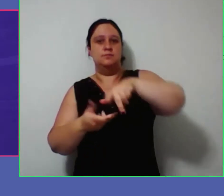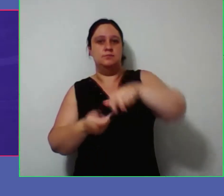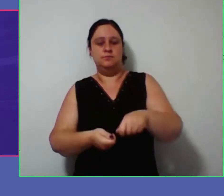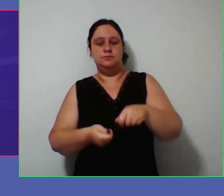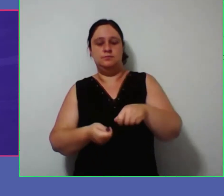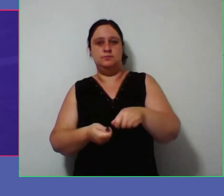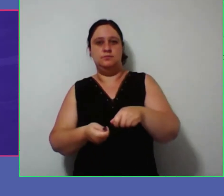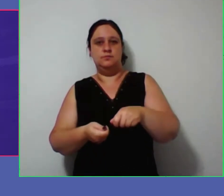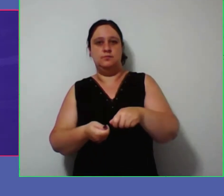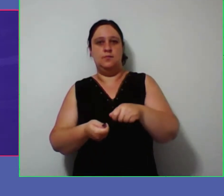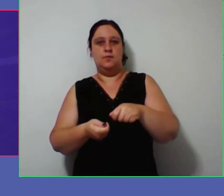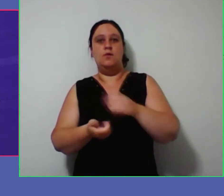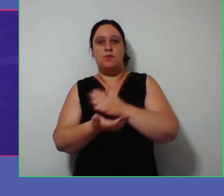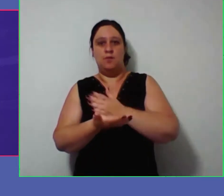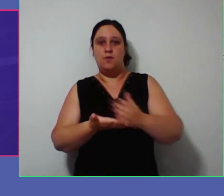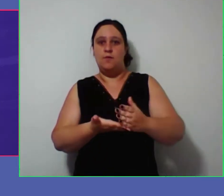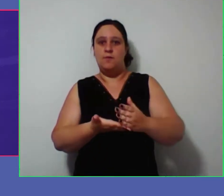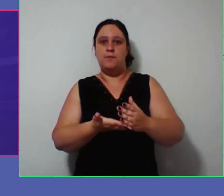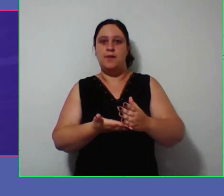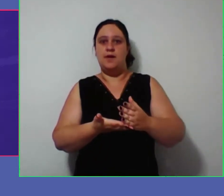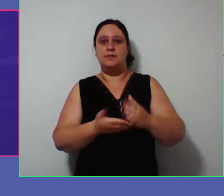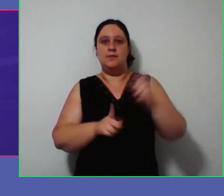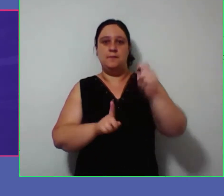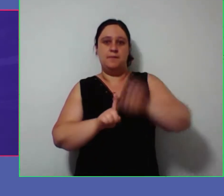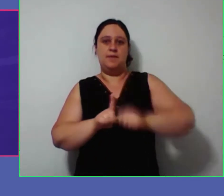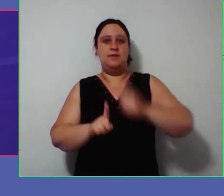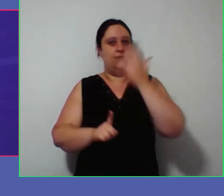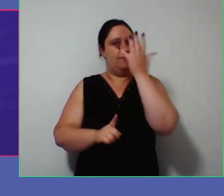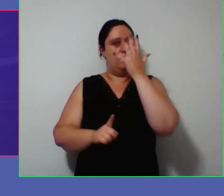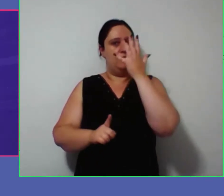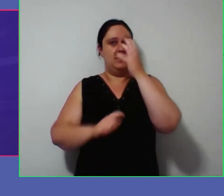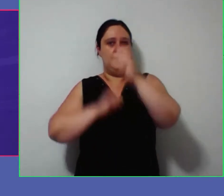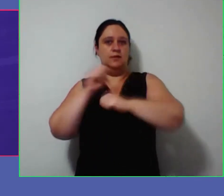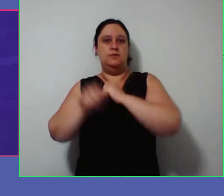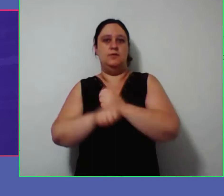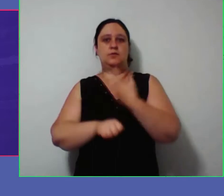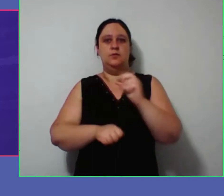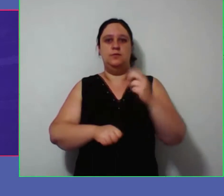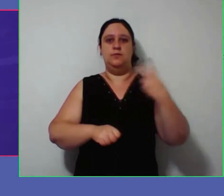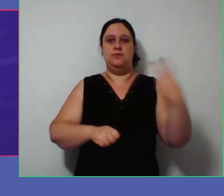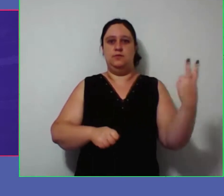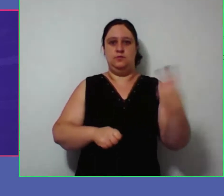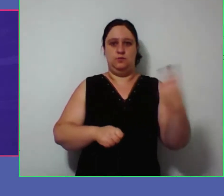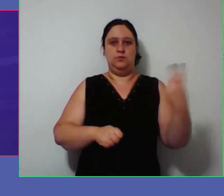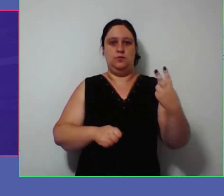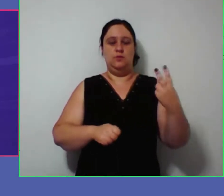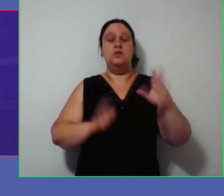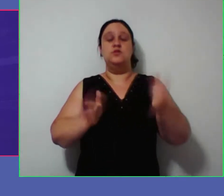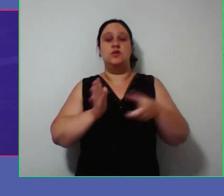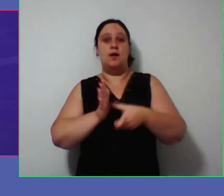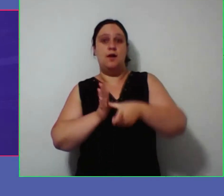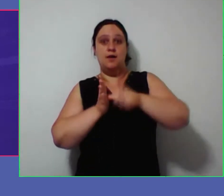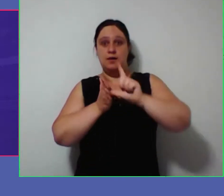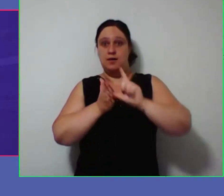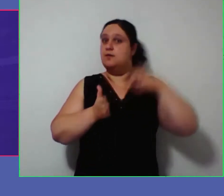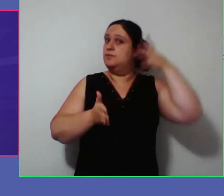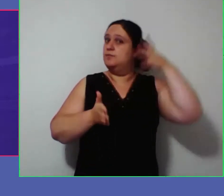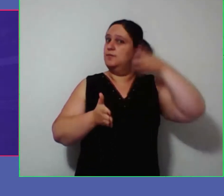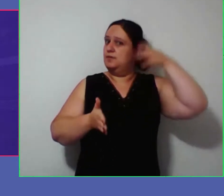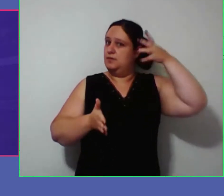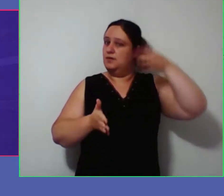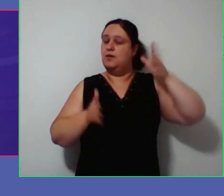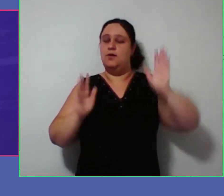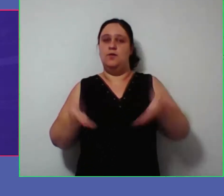fevereiro de 2022. Já estamos antecipando as mensagens e hoje nós daremos a